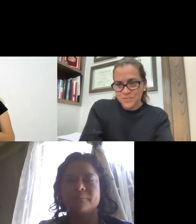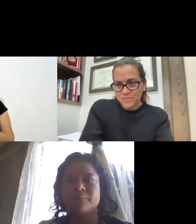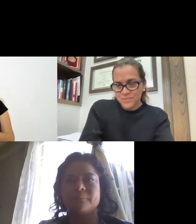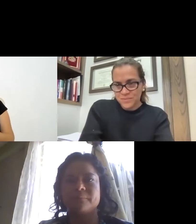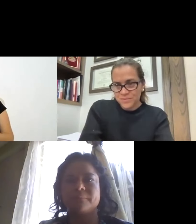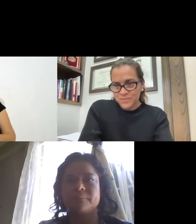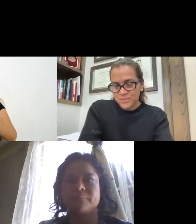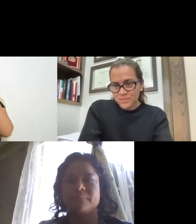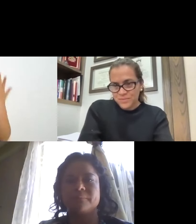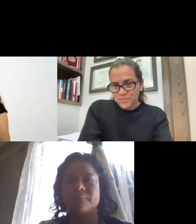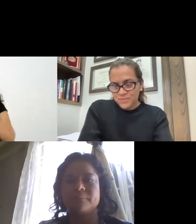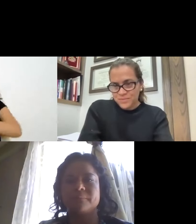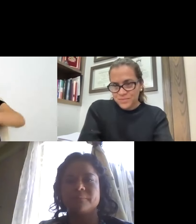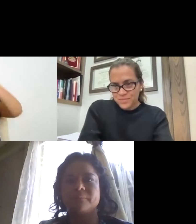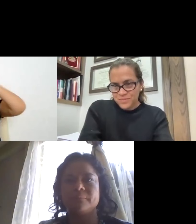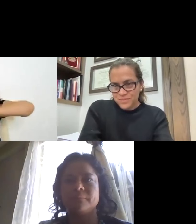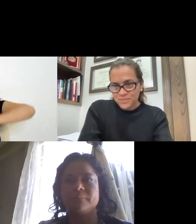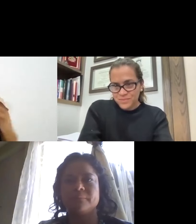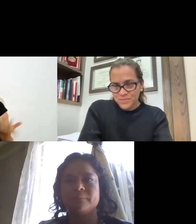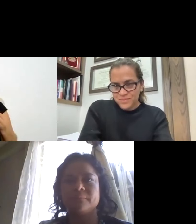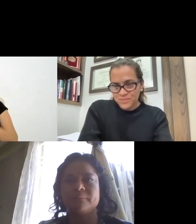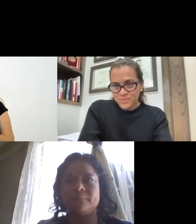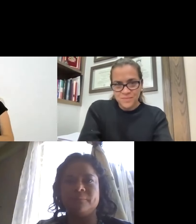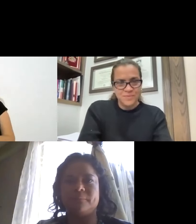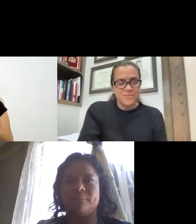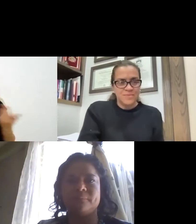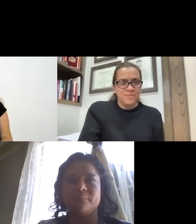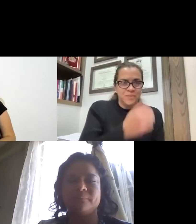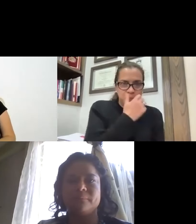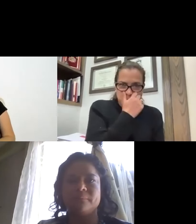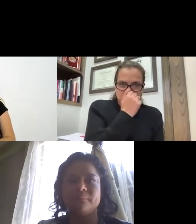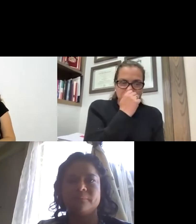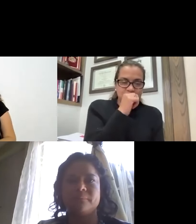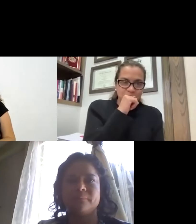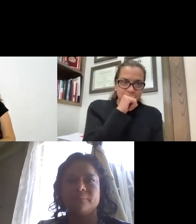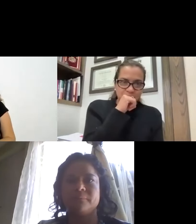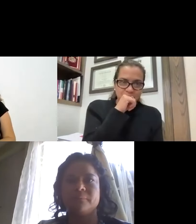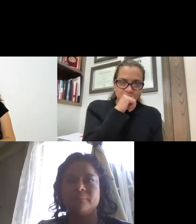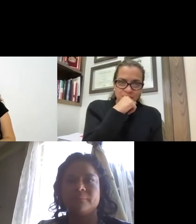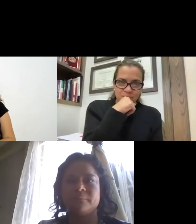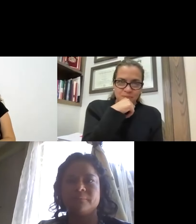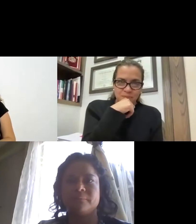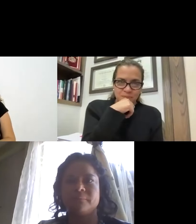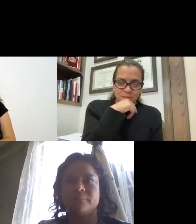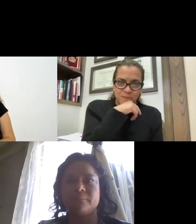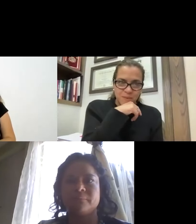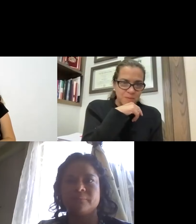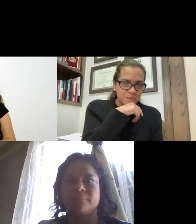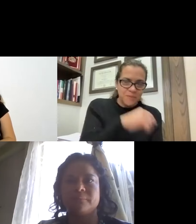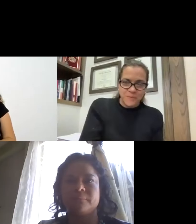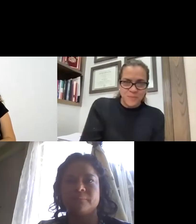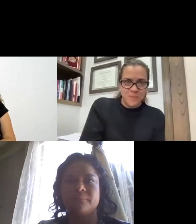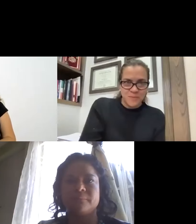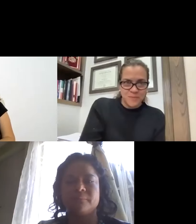formación y el conocimiento adquirido. Entonces, bueno, Cecilia Cajiga Castillo, ella es licenciada en Derecho por la